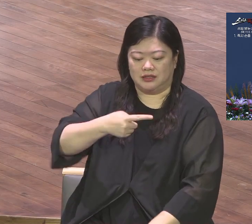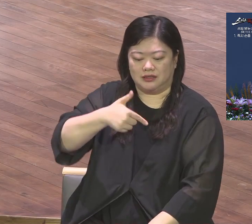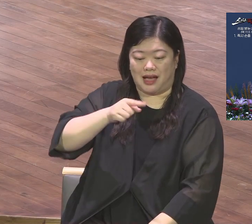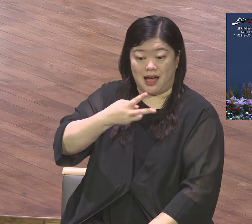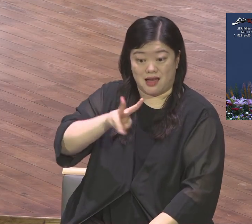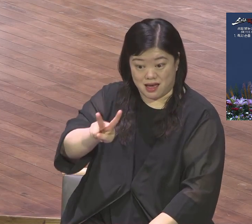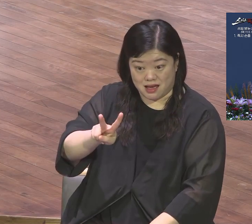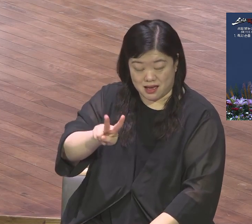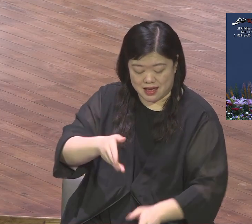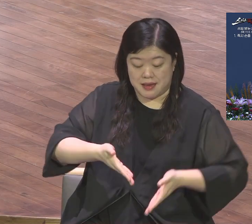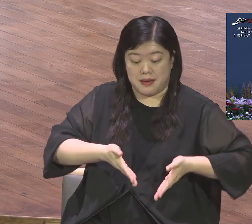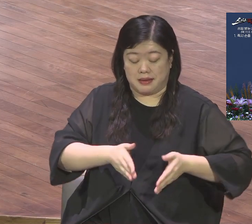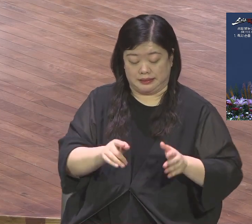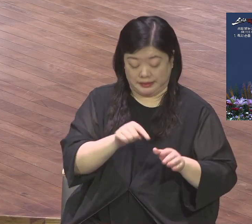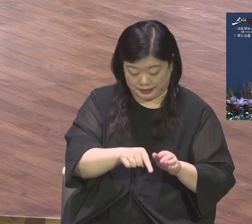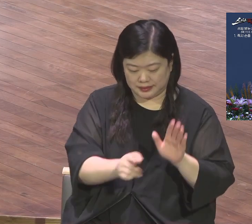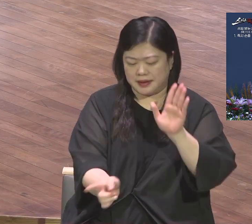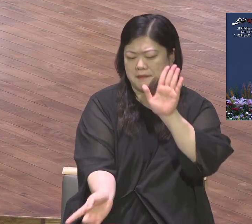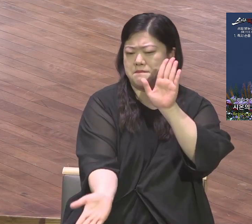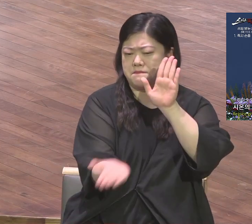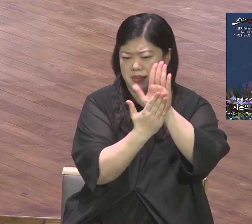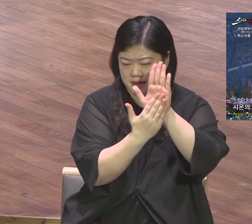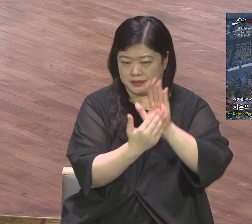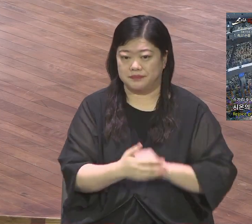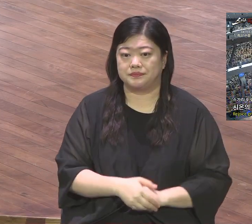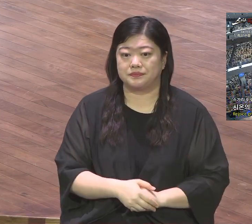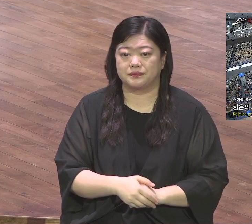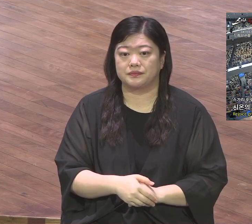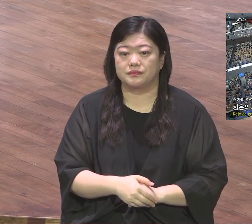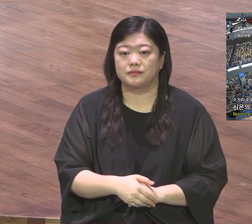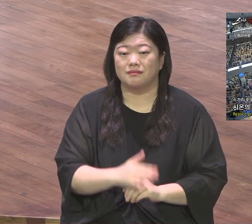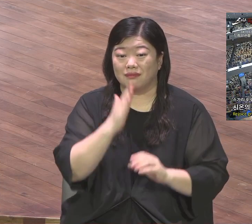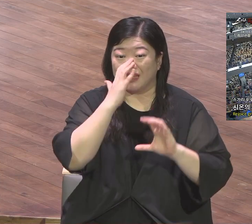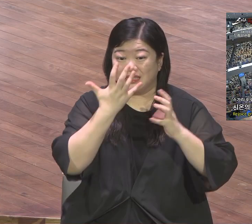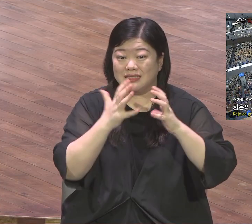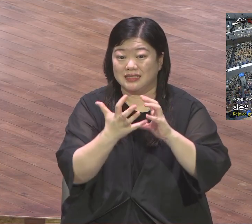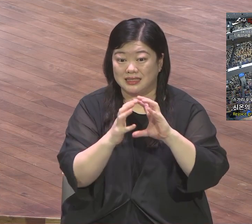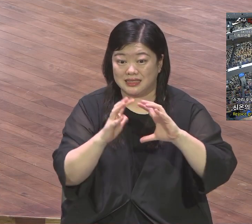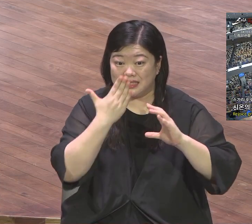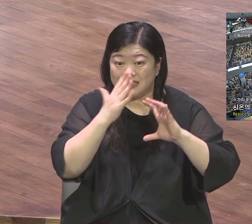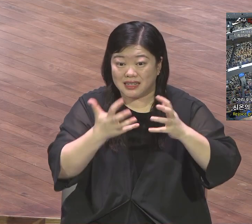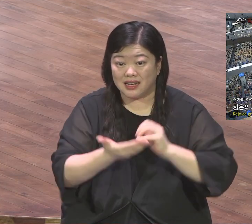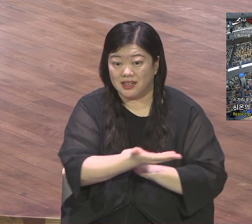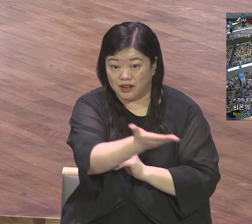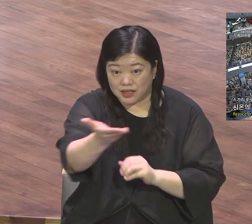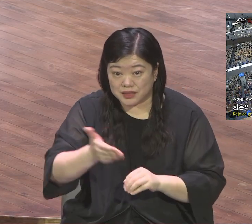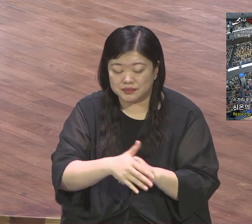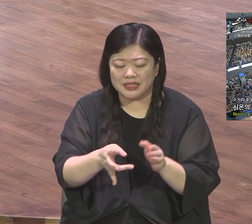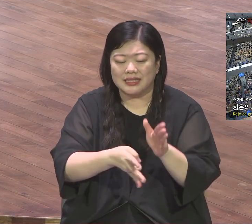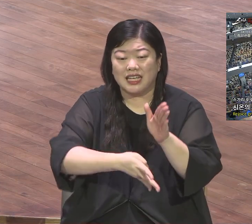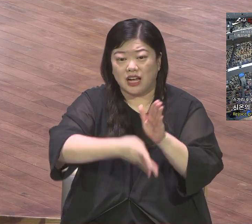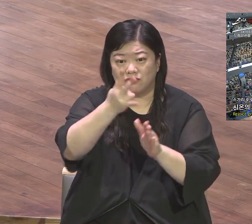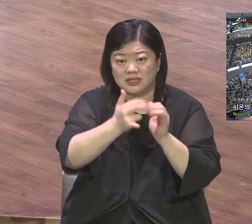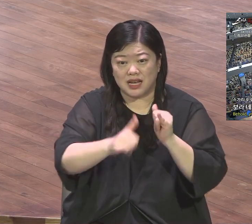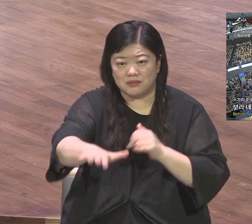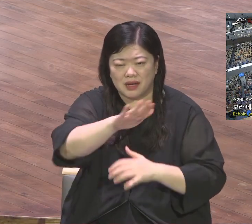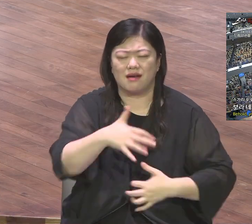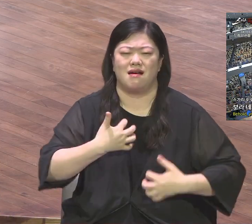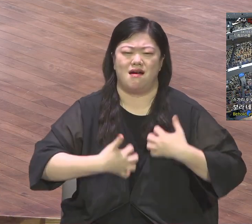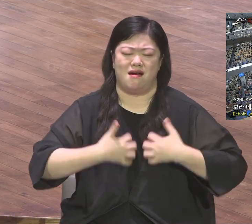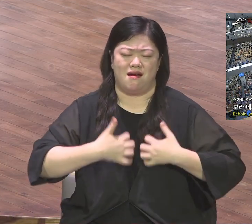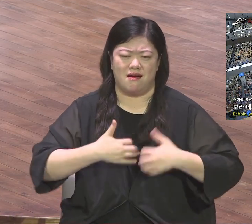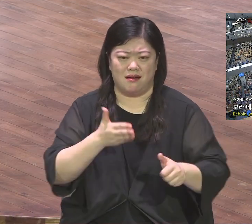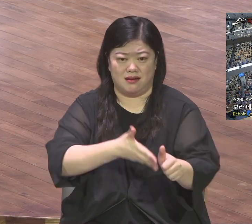예언한 것을 그대로 성취합니다. 시온에 따라 크게 기뻐할지어다. 예루살렘에 따라 즐거이 부를지어다.